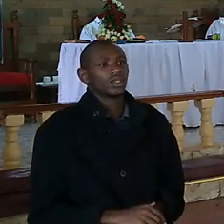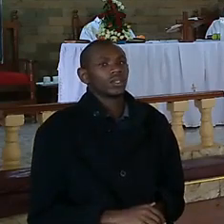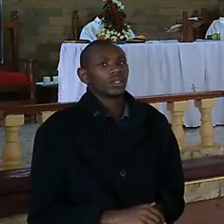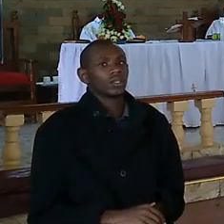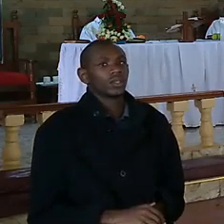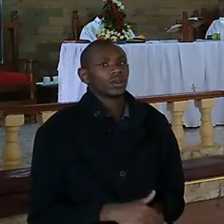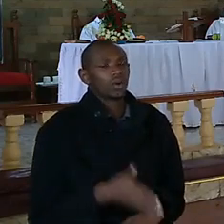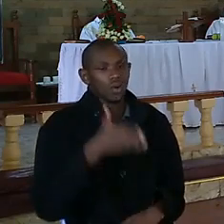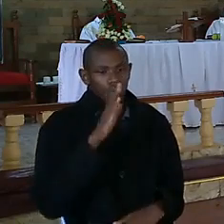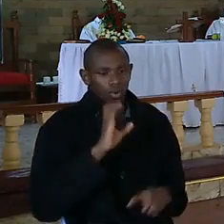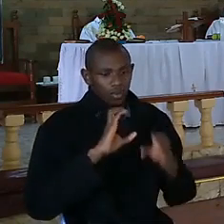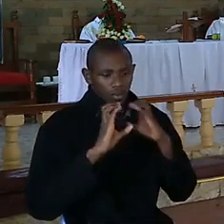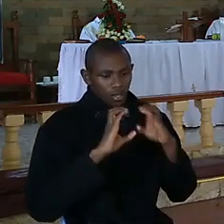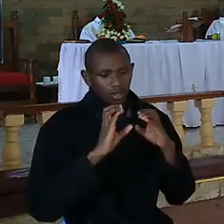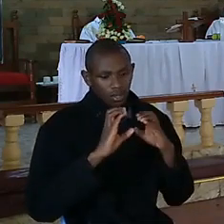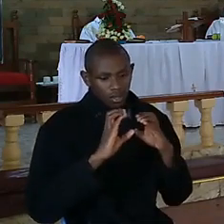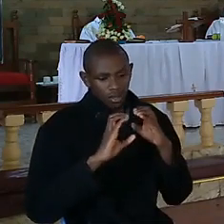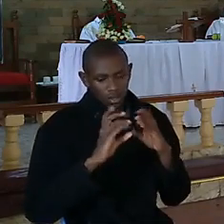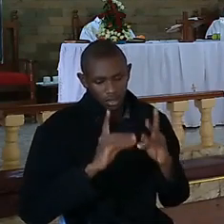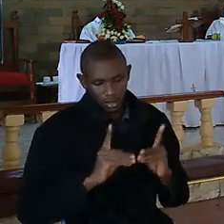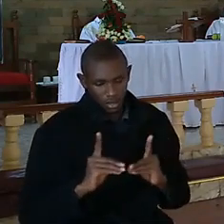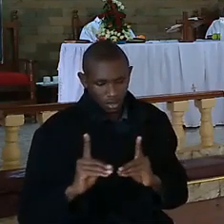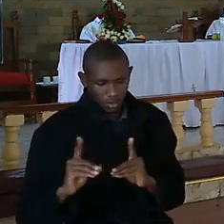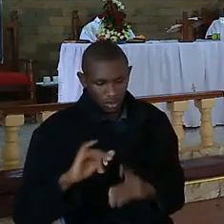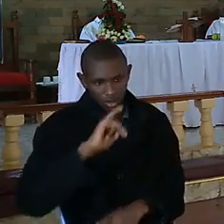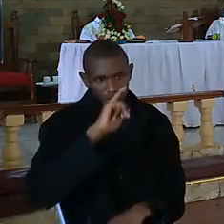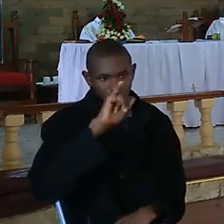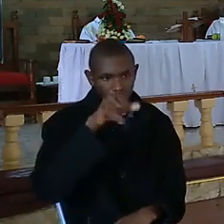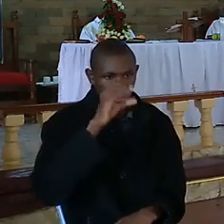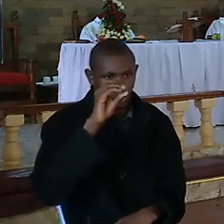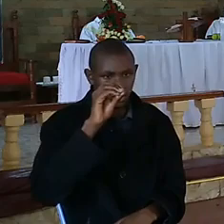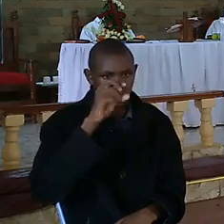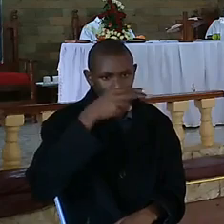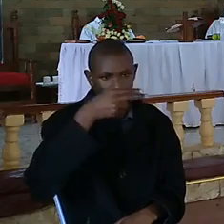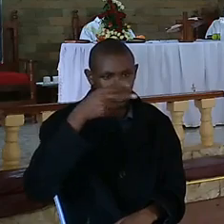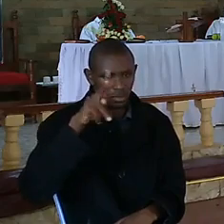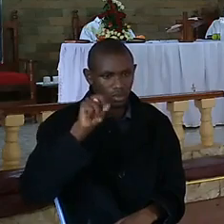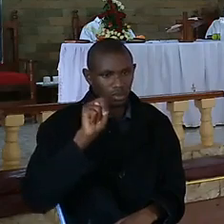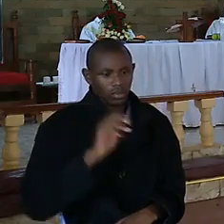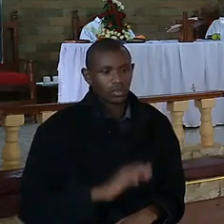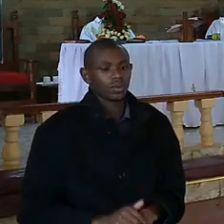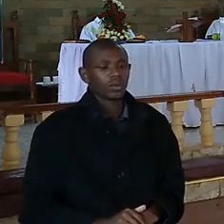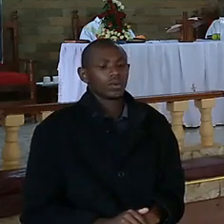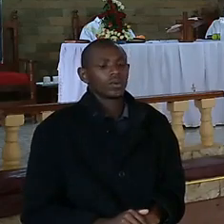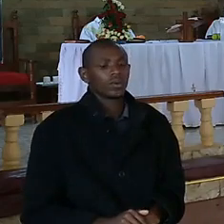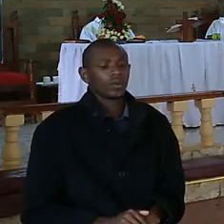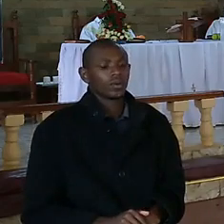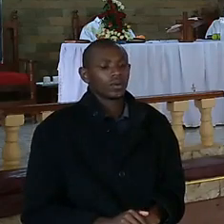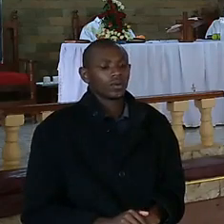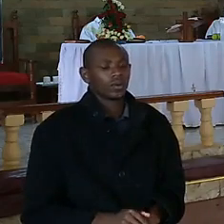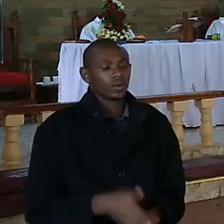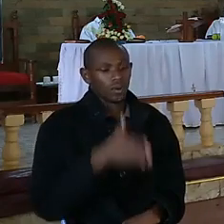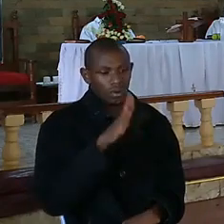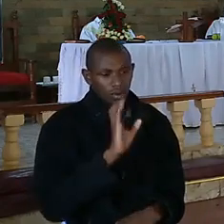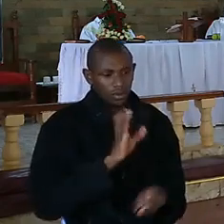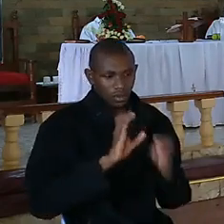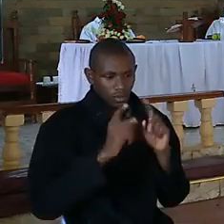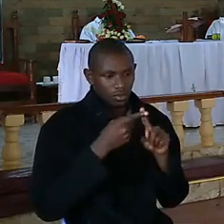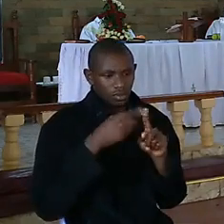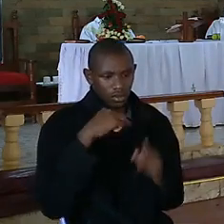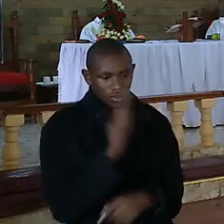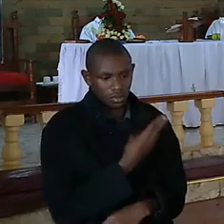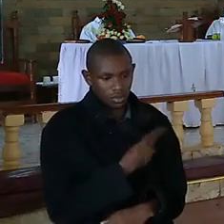kiariria arutwo thiini wa Johana murango wa 16 akaririria arutwo na ithwe agatwariria na